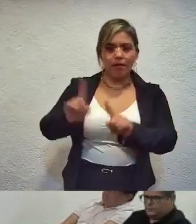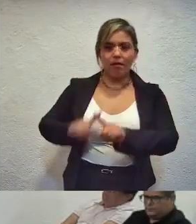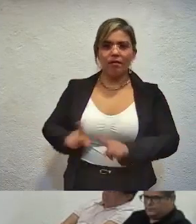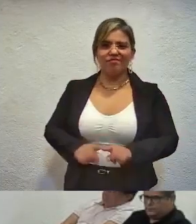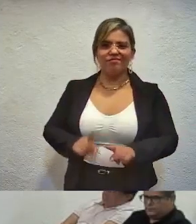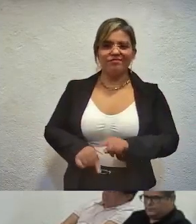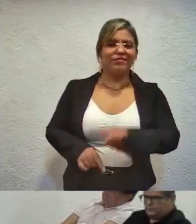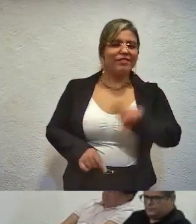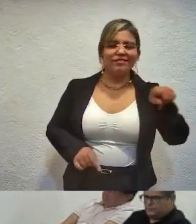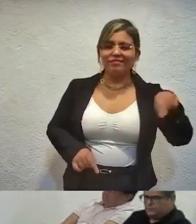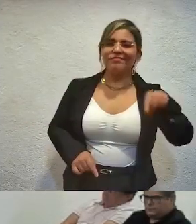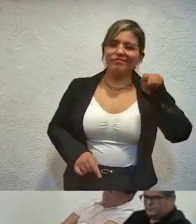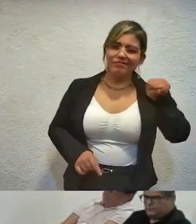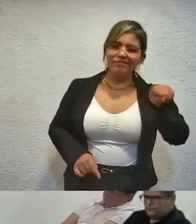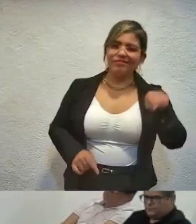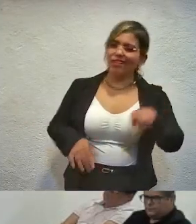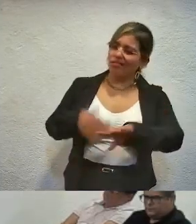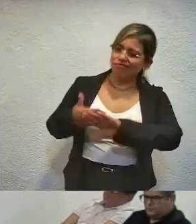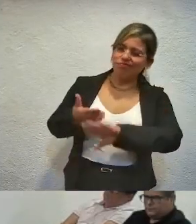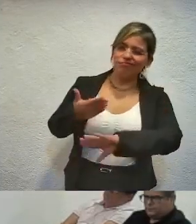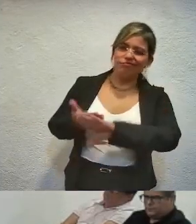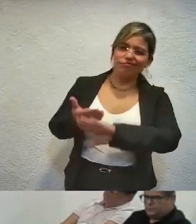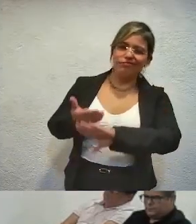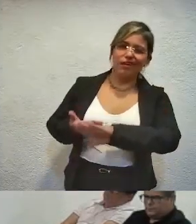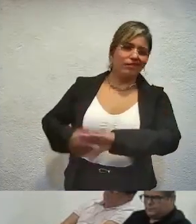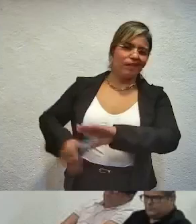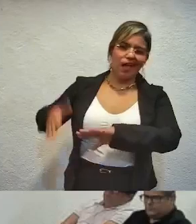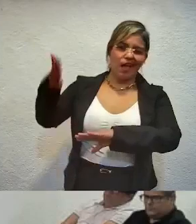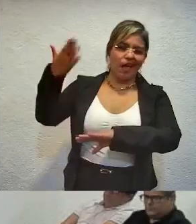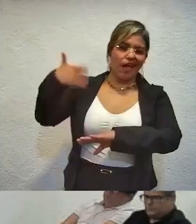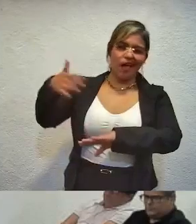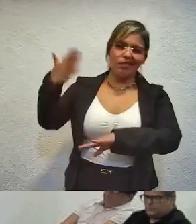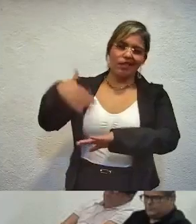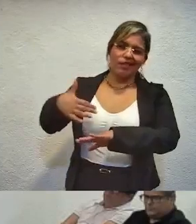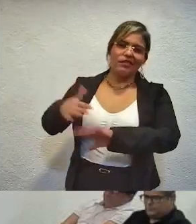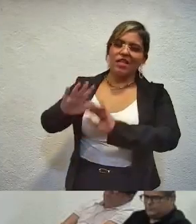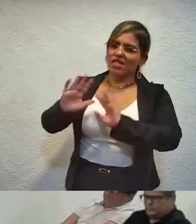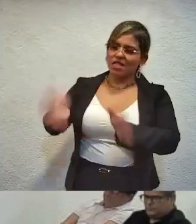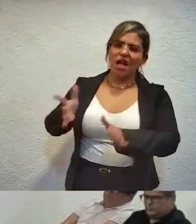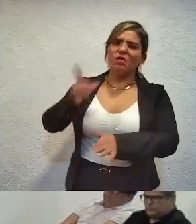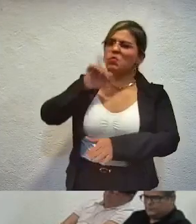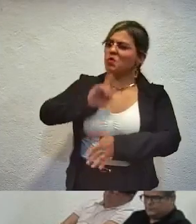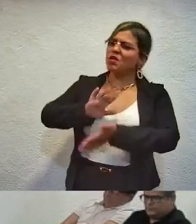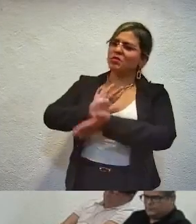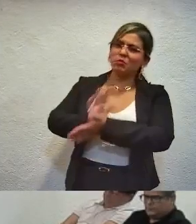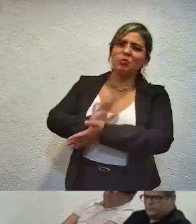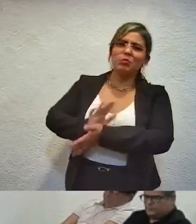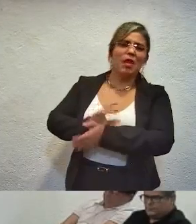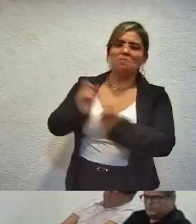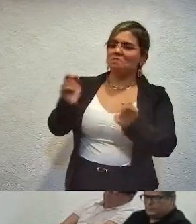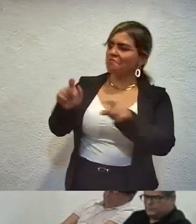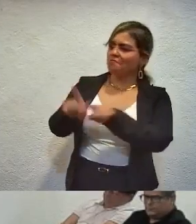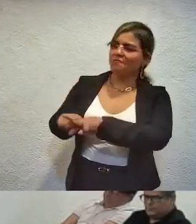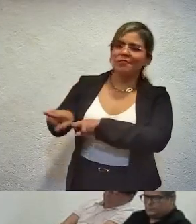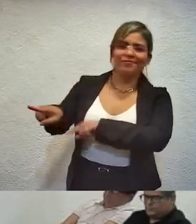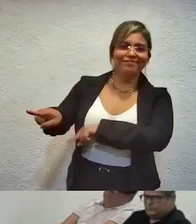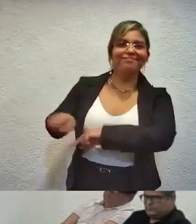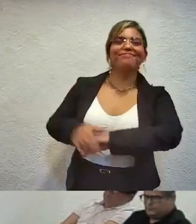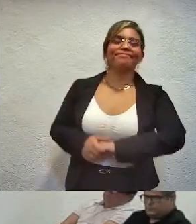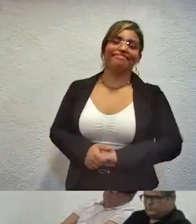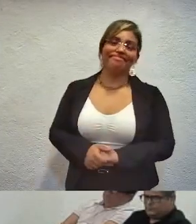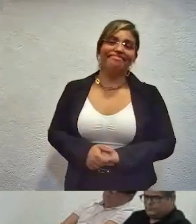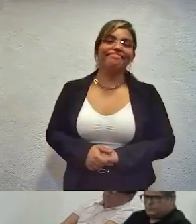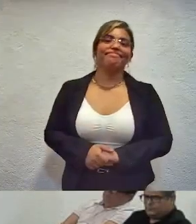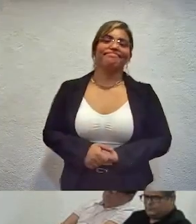y discursivos que perpetúan patrones históricos de discriminación hacia las mujeres que participan en la vida política.